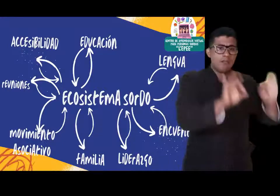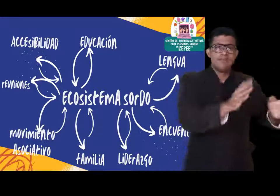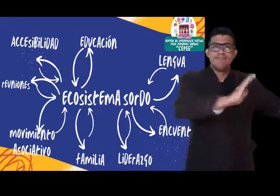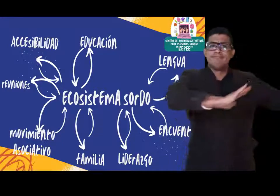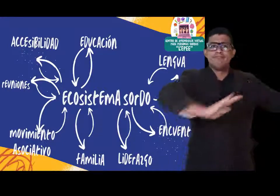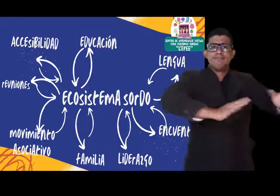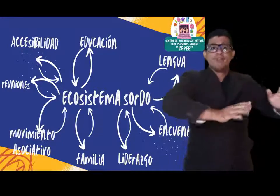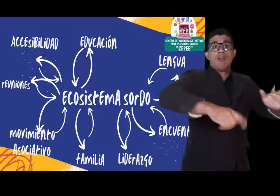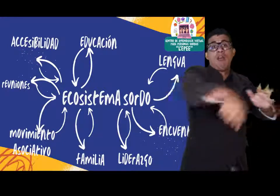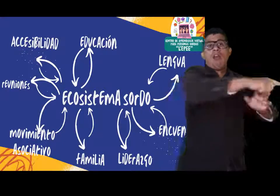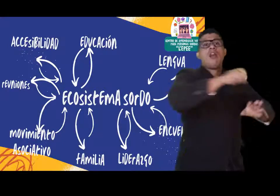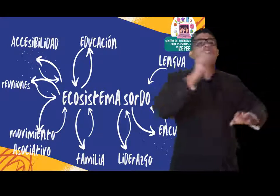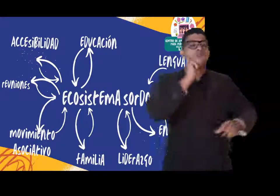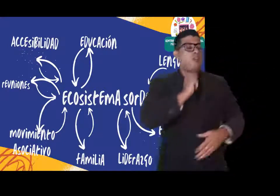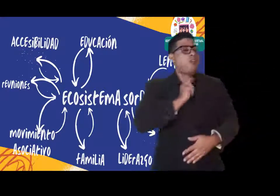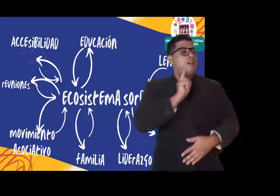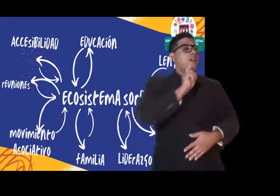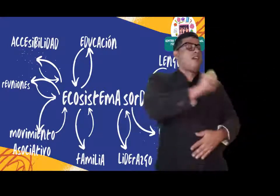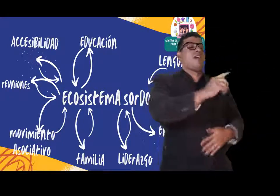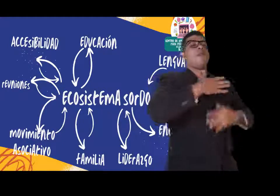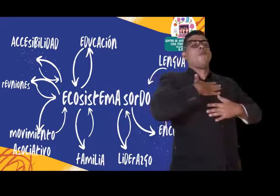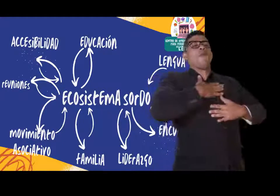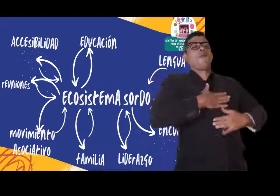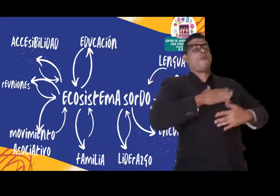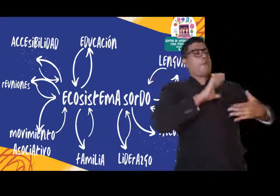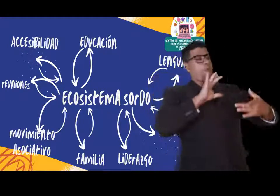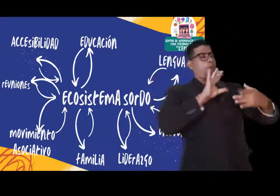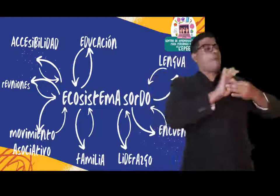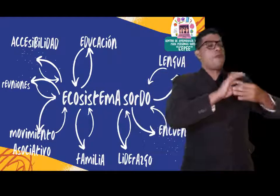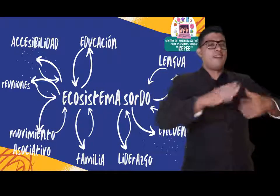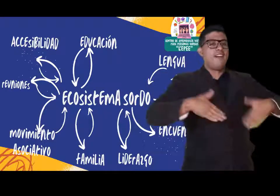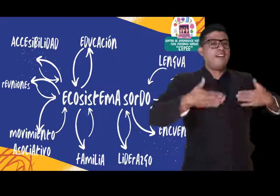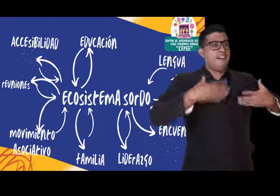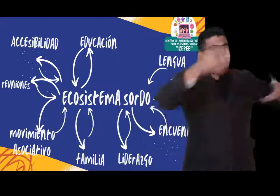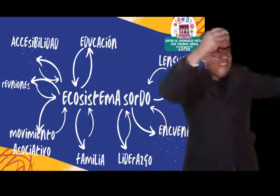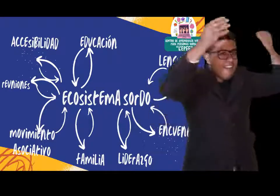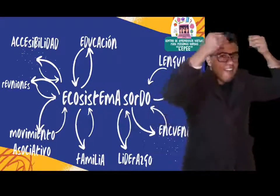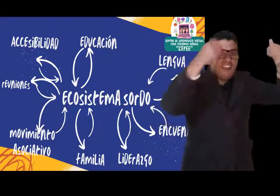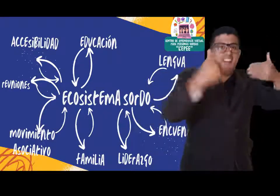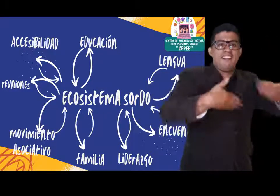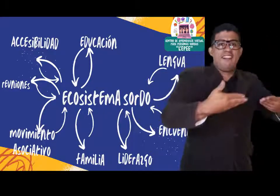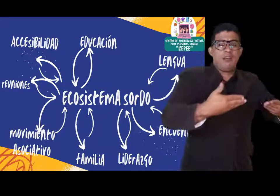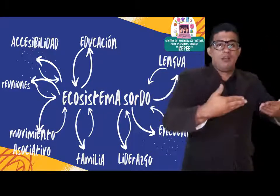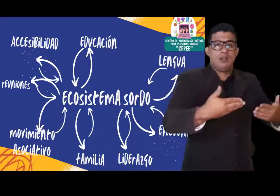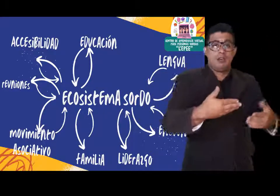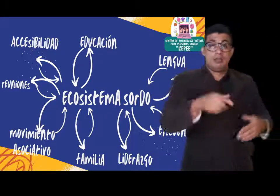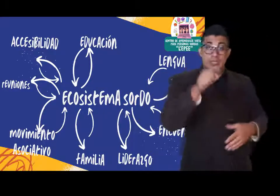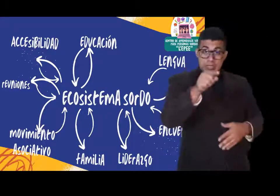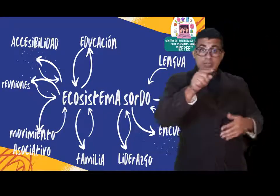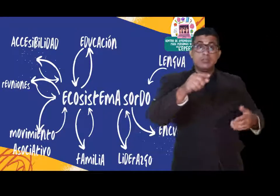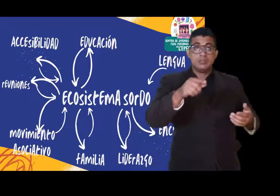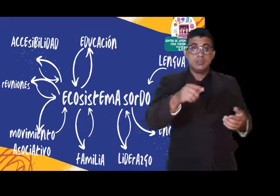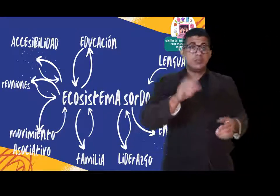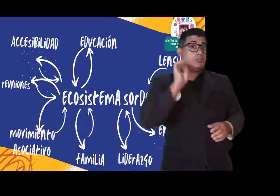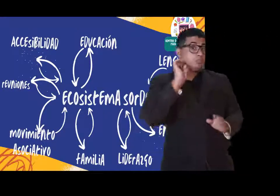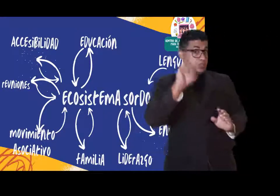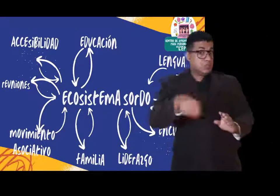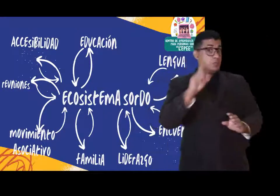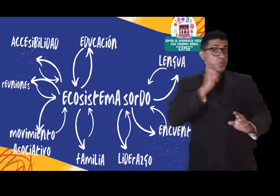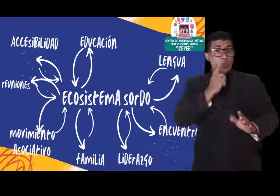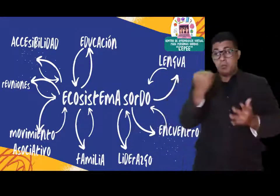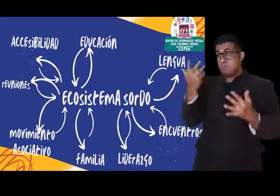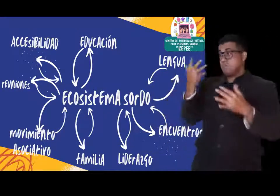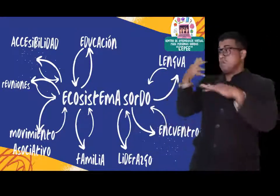un formato de educación bilingüe, la persona sorda cuando está allí se satisfacen allí todas las necesidades de